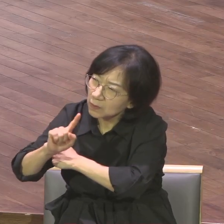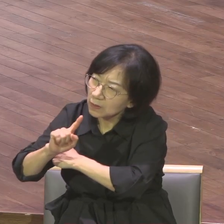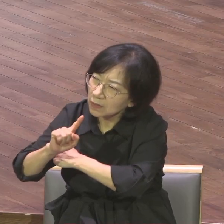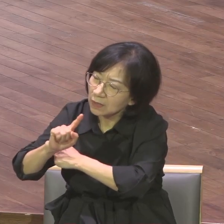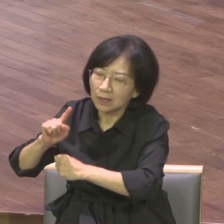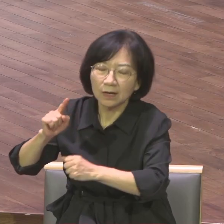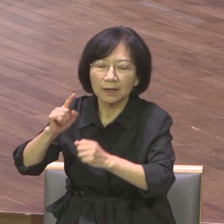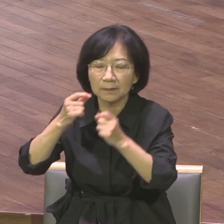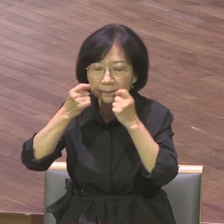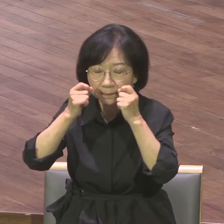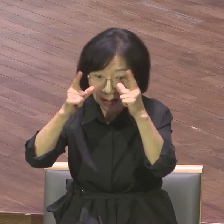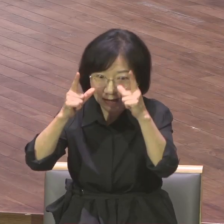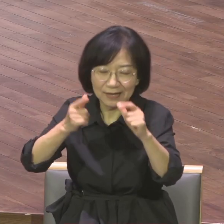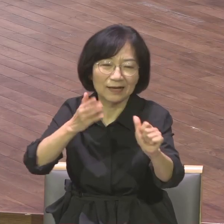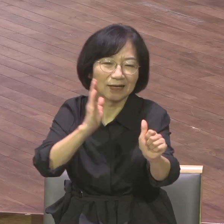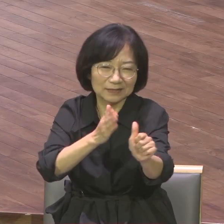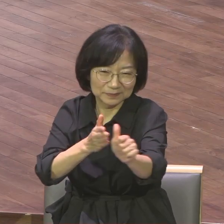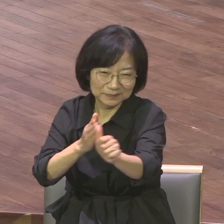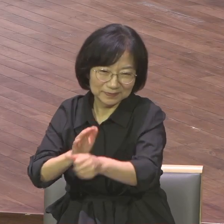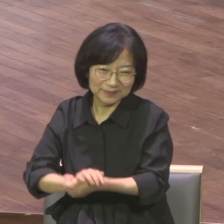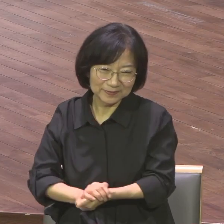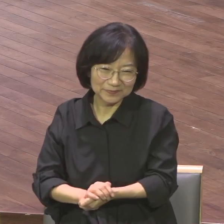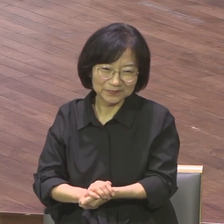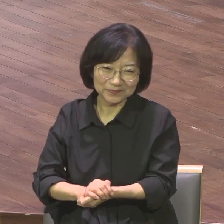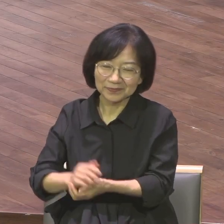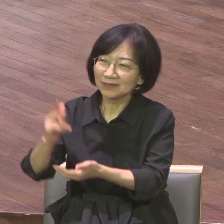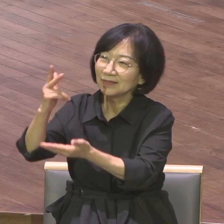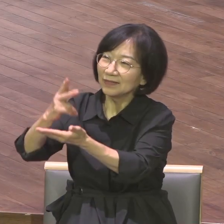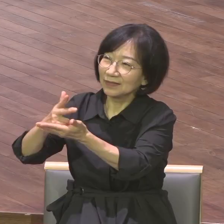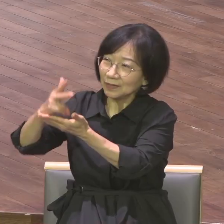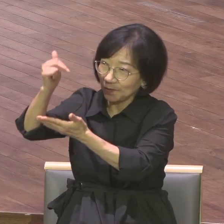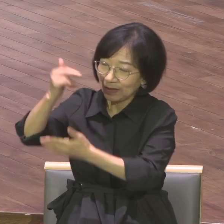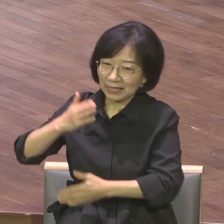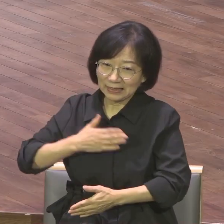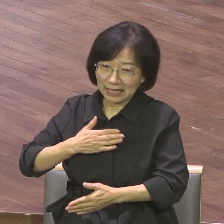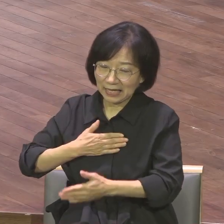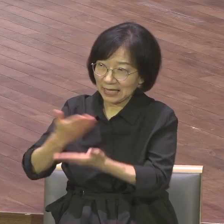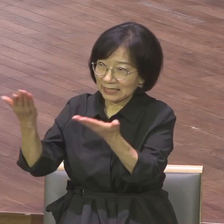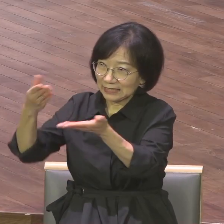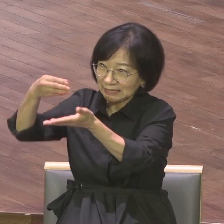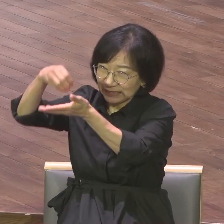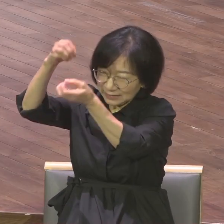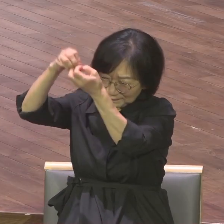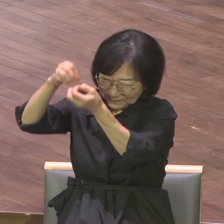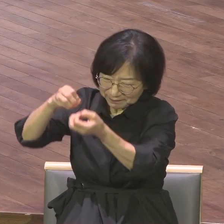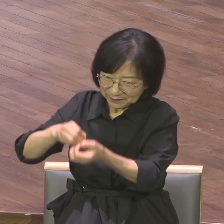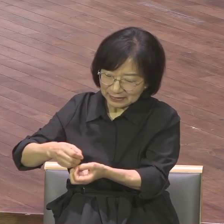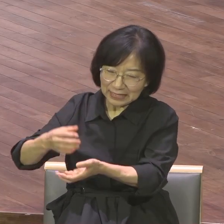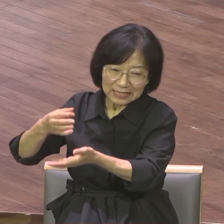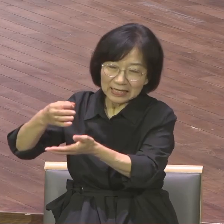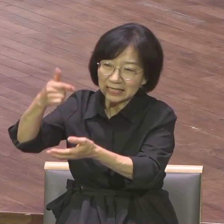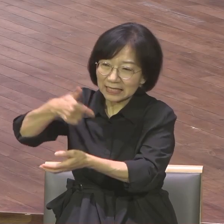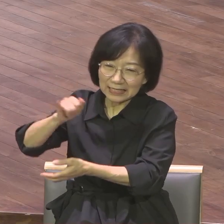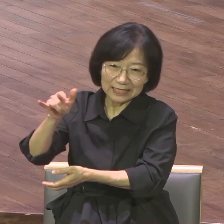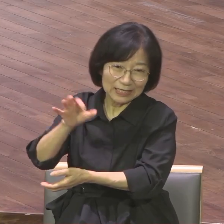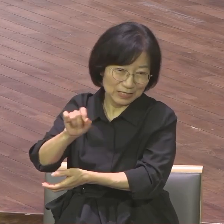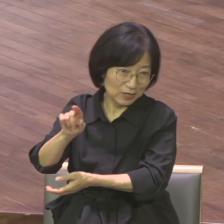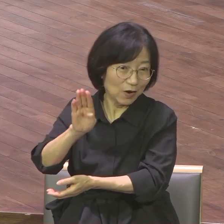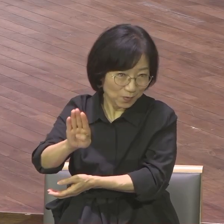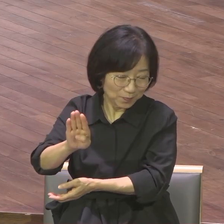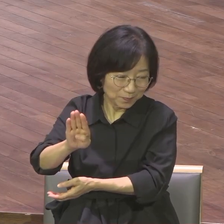무엇인지. 여호와는 나의 기업이시니 그로 내가 그를 바라리라. 전에